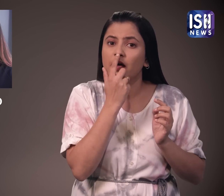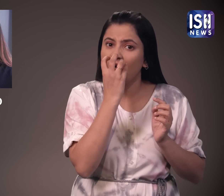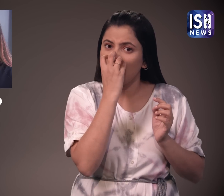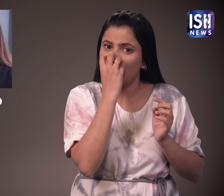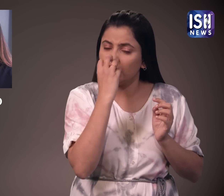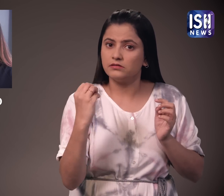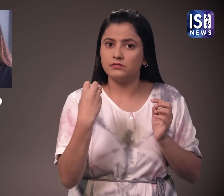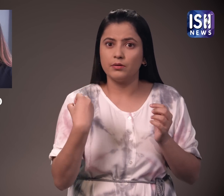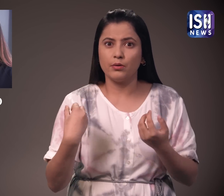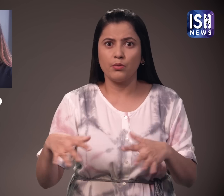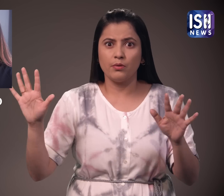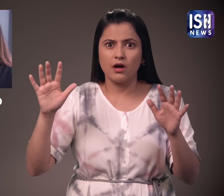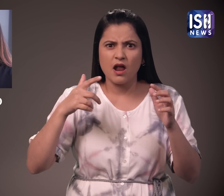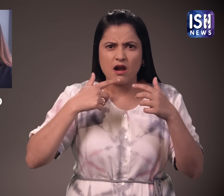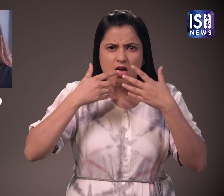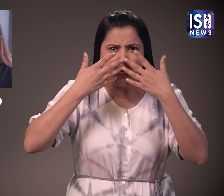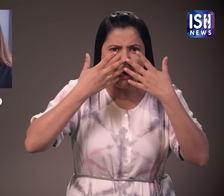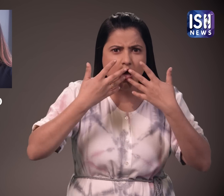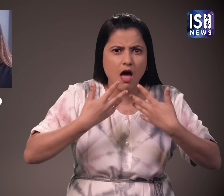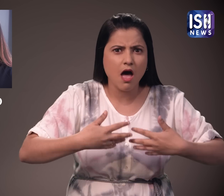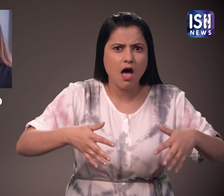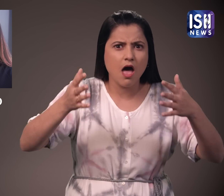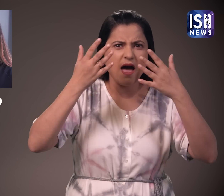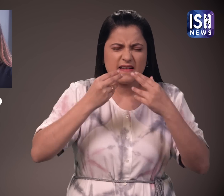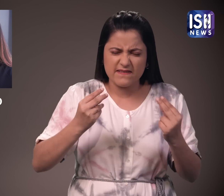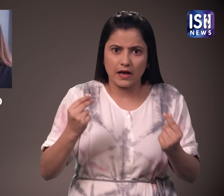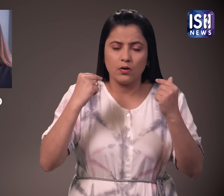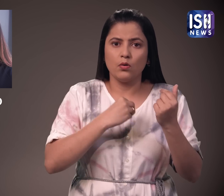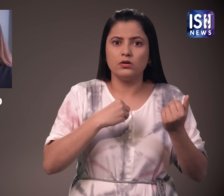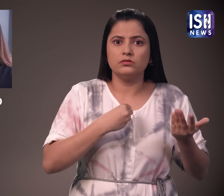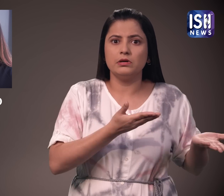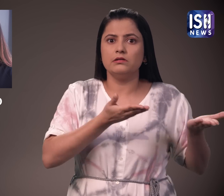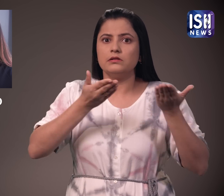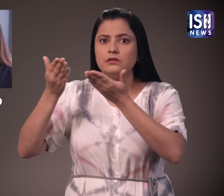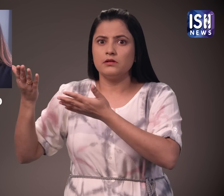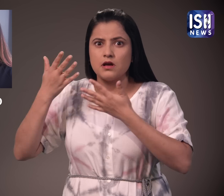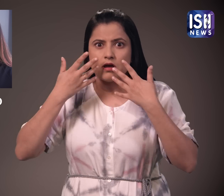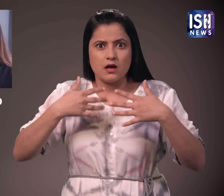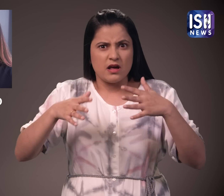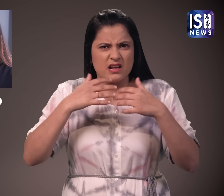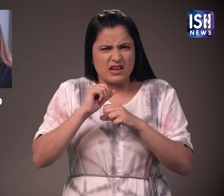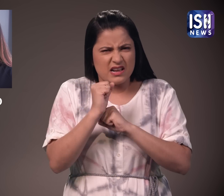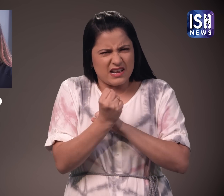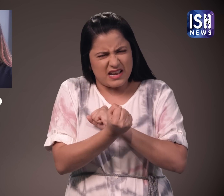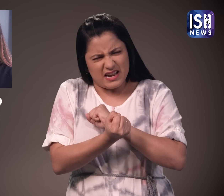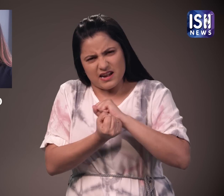पूरे उपरी होट के हिस्से को फार दिया था ब्रुकलिन का काफी खून बह रहा था और उसे तुरंद अस्पताल ले जाया गया